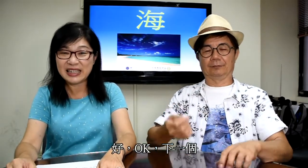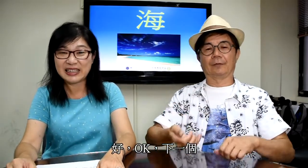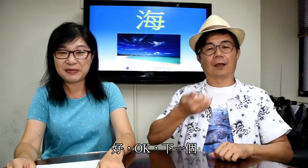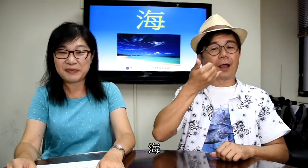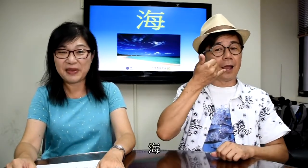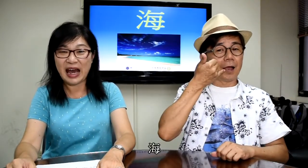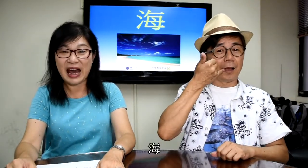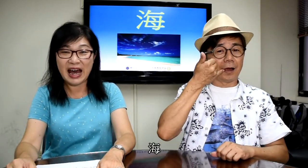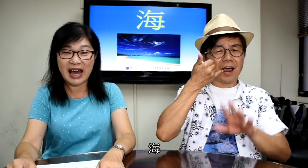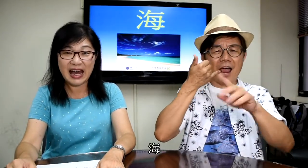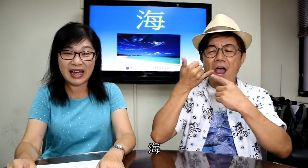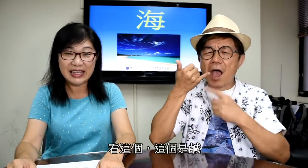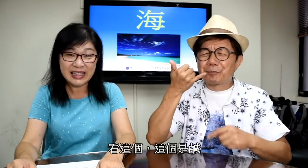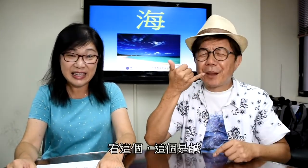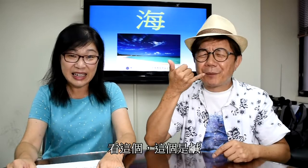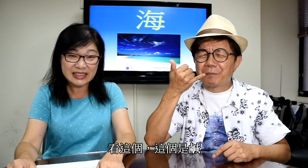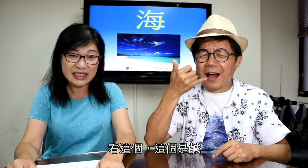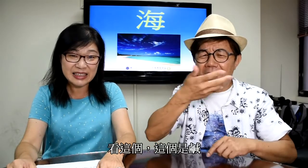个海，看这个是